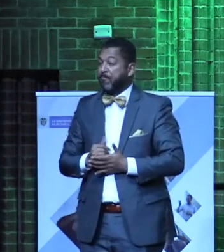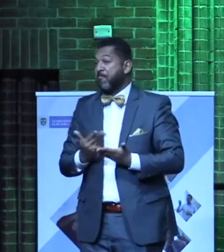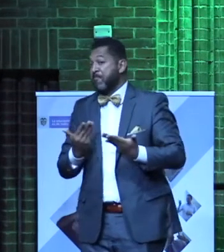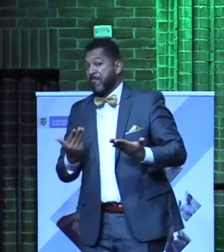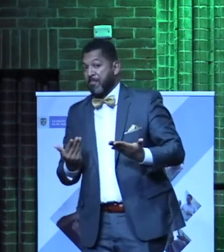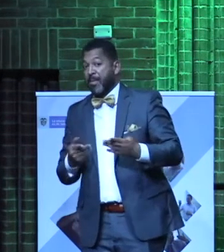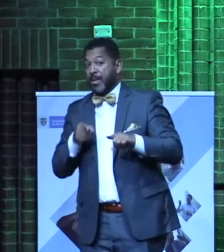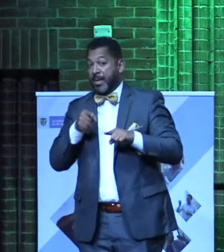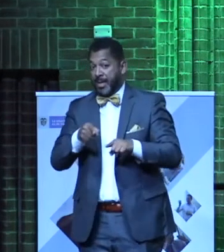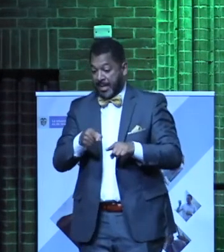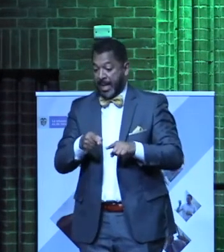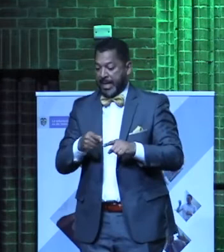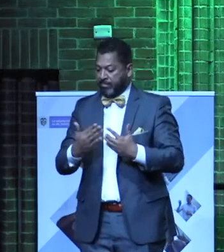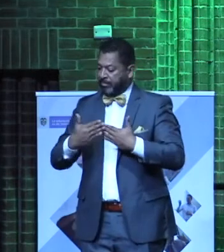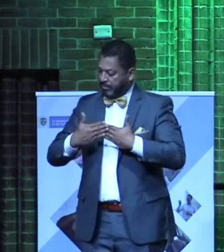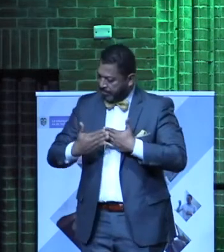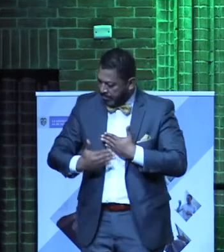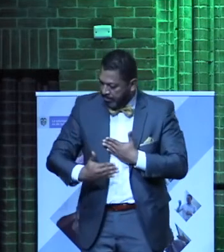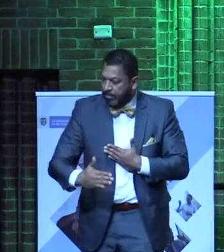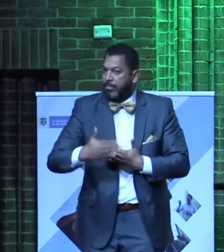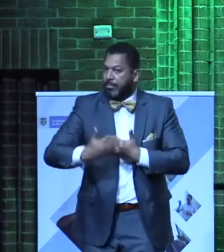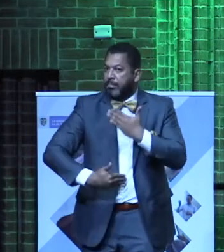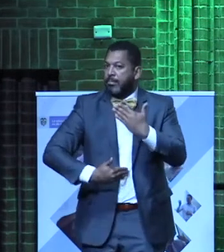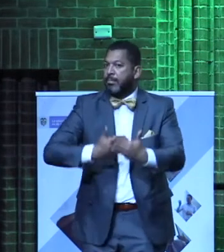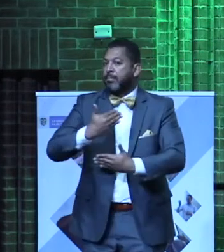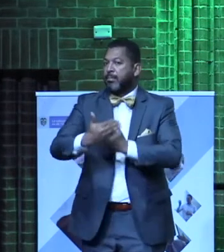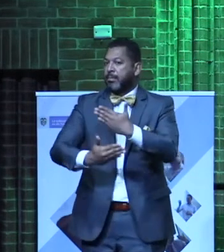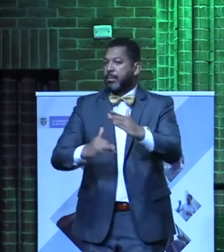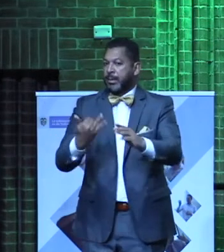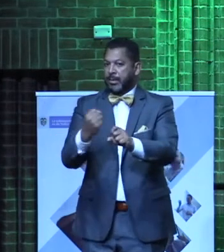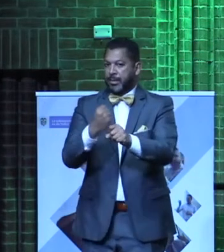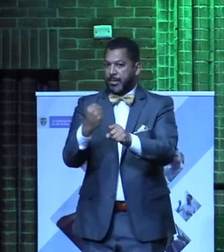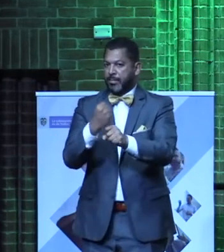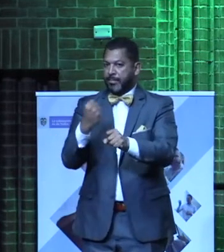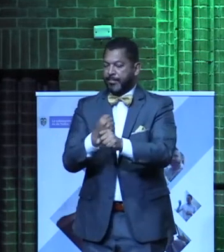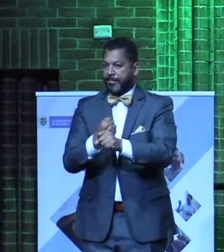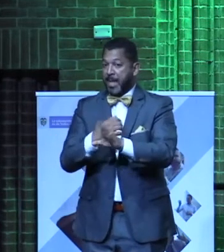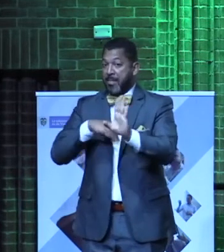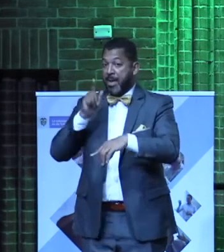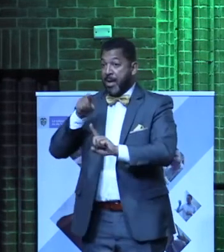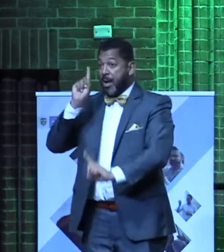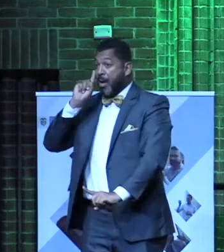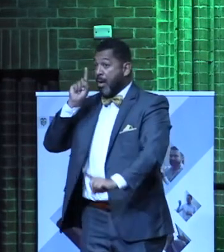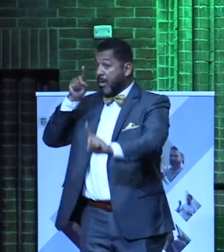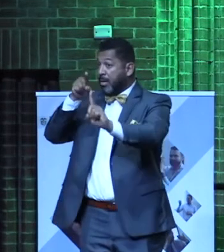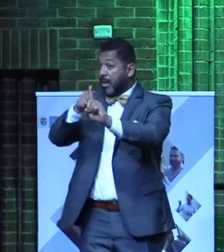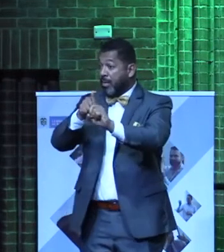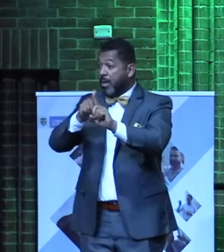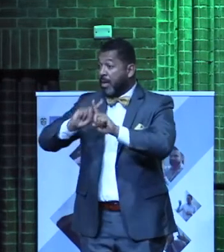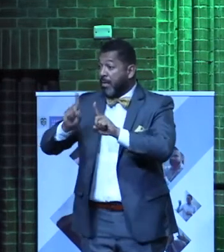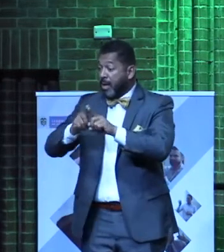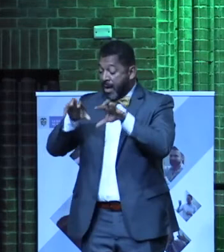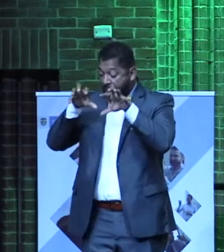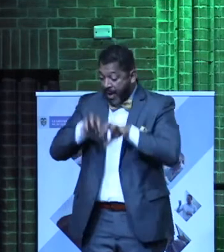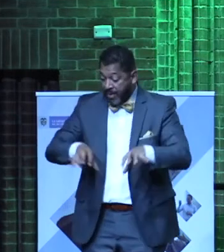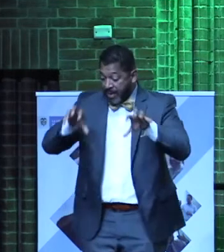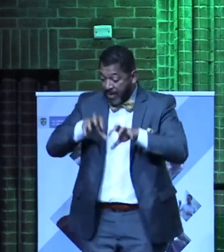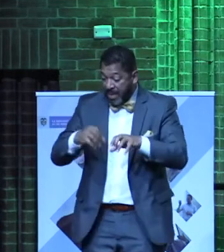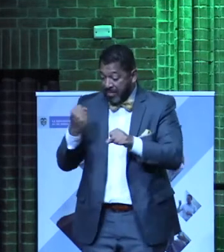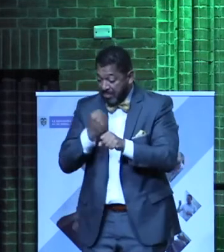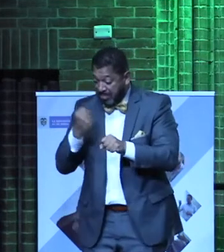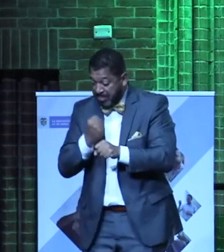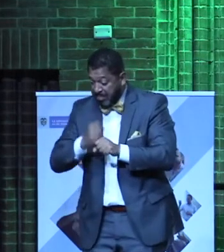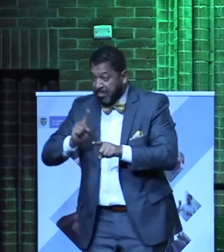ese punto de partida, pero además de eso, dentro de nuestro objetivo es que cada entidad territorial de